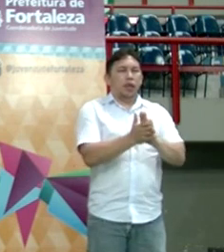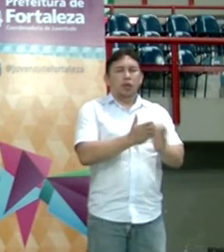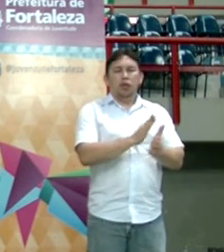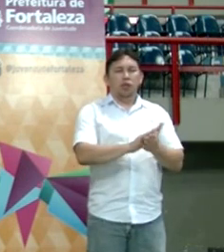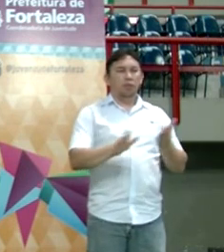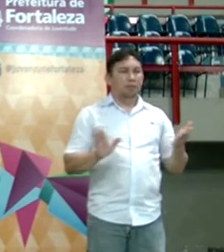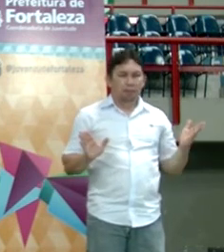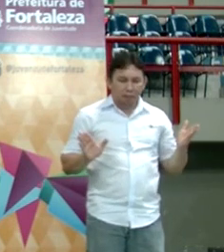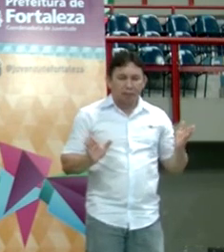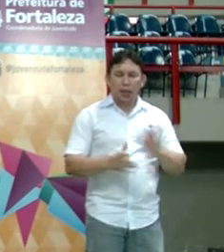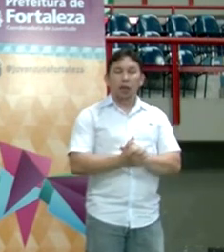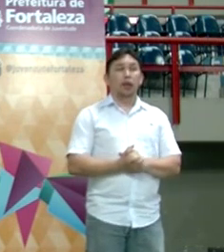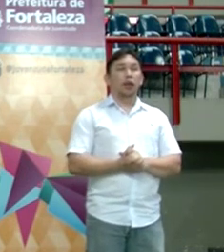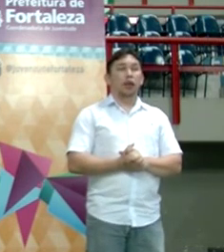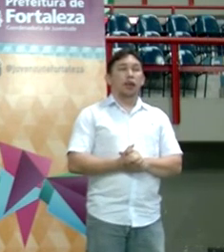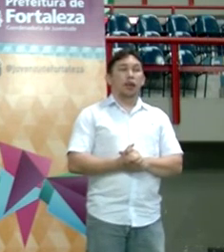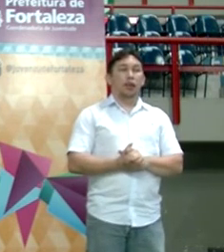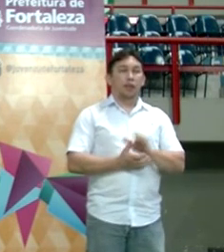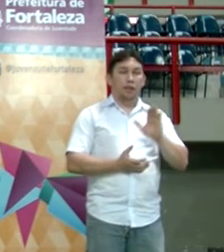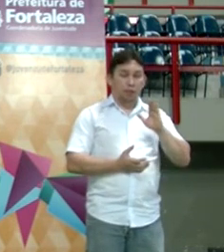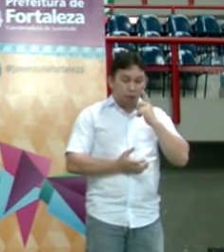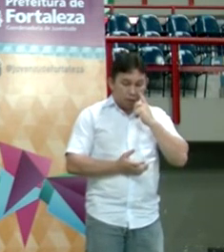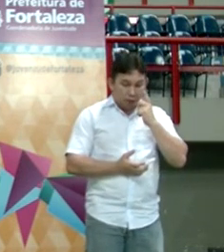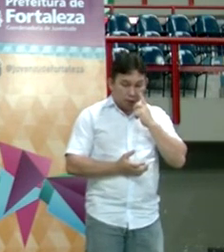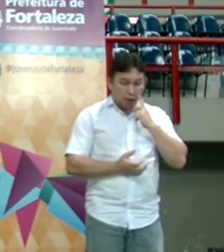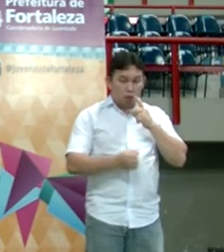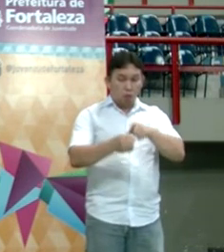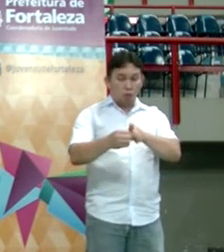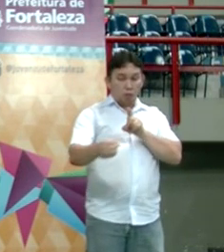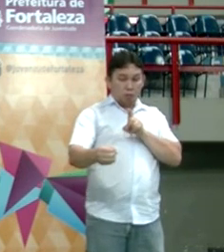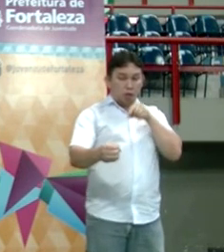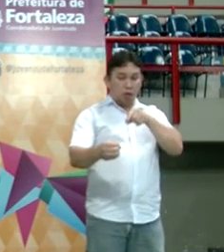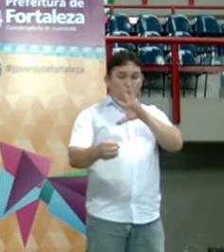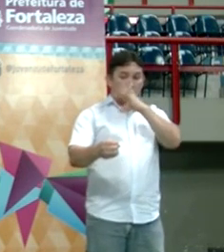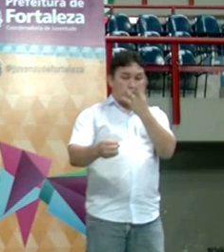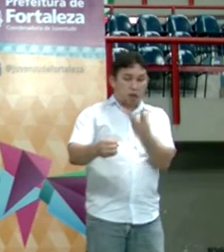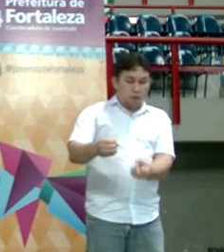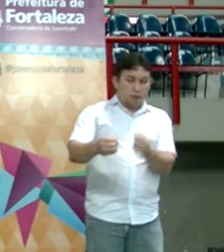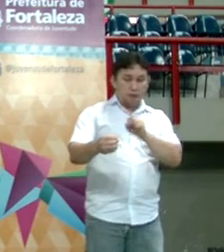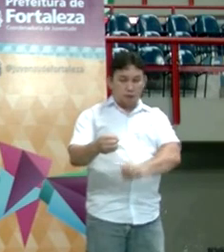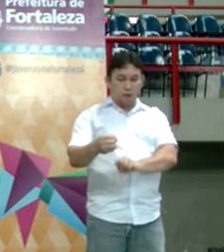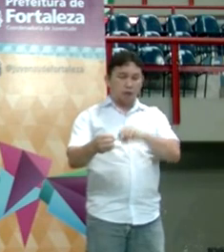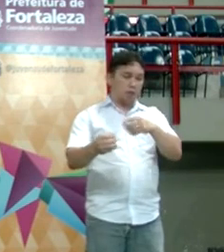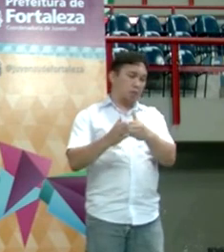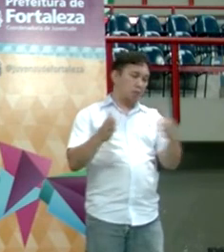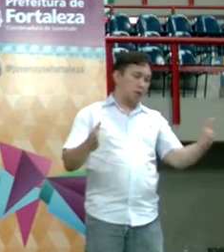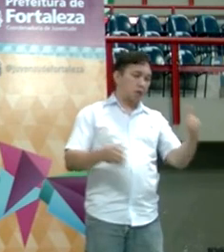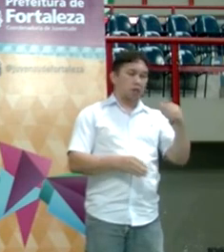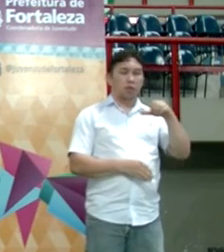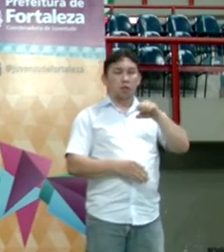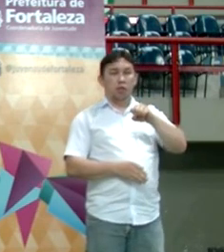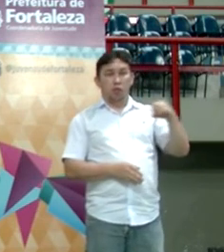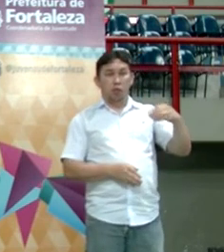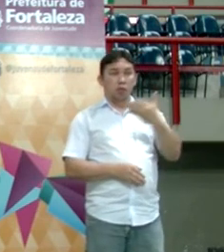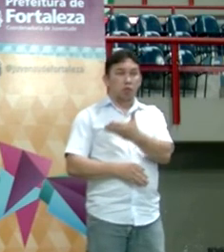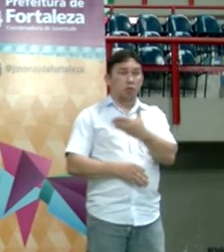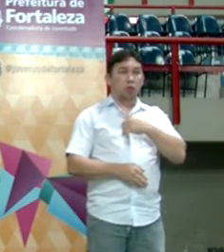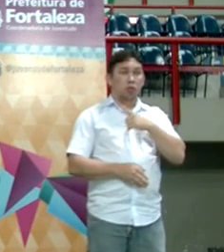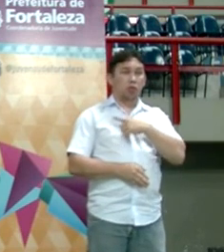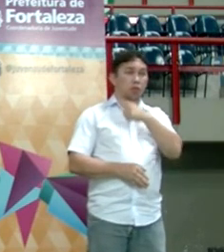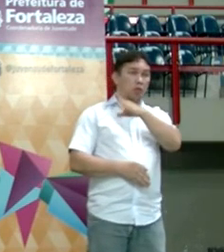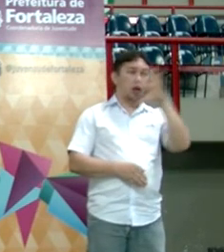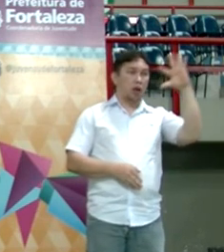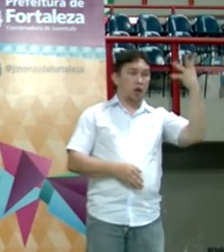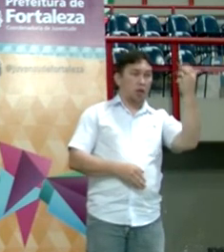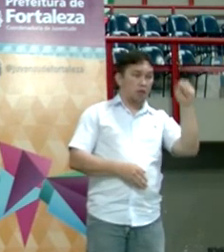Perfect. Olha, o apartheid era considerado uma aberração nos anos 80. Jovem, a África do Sul ganhou um